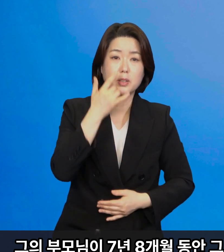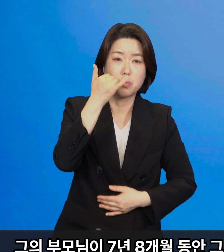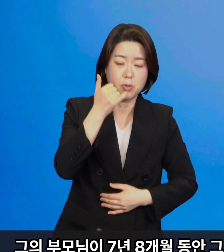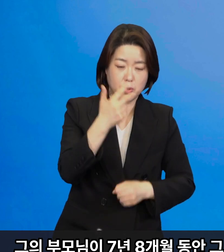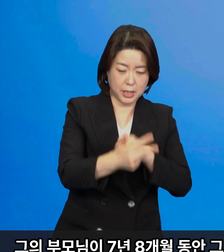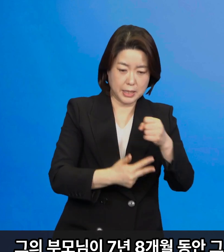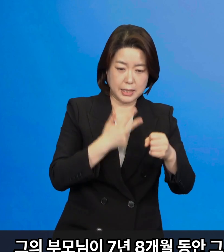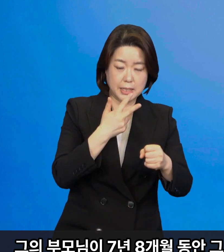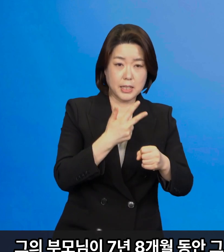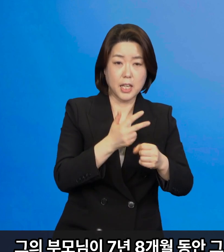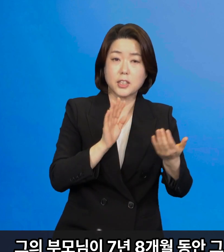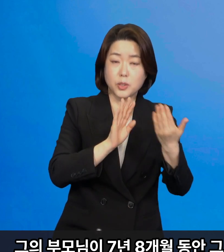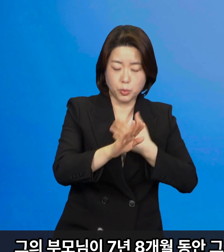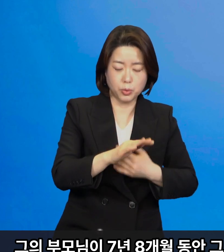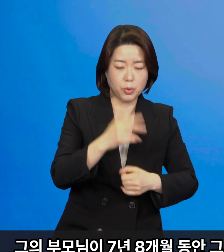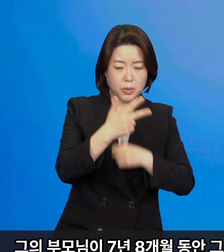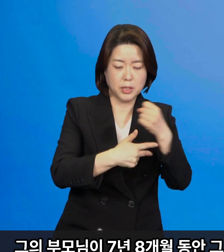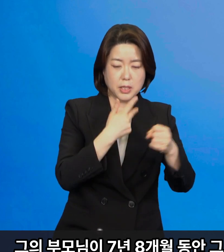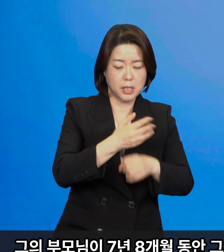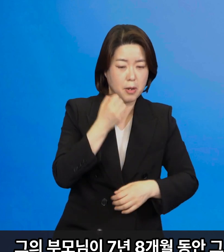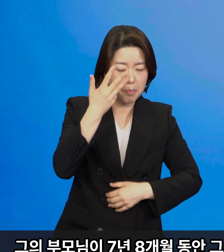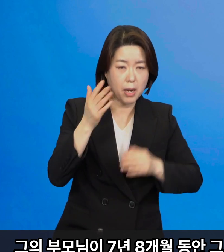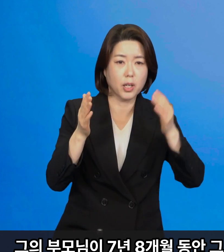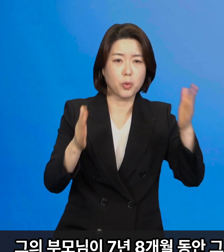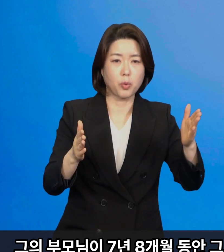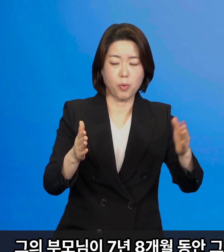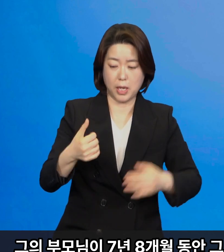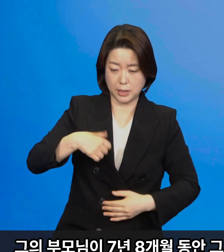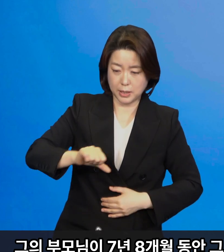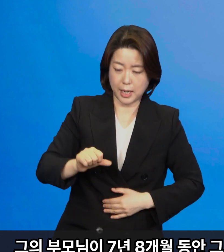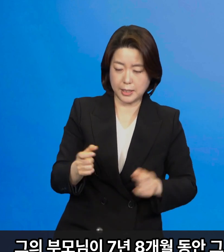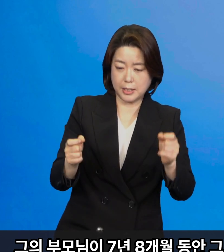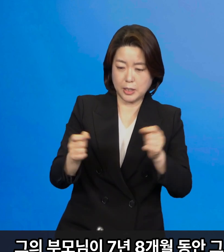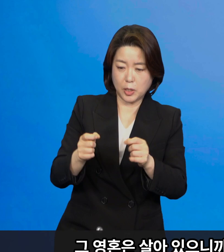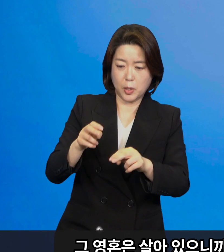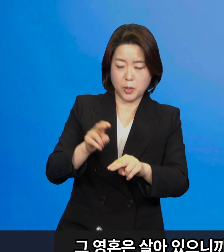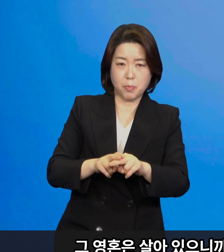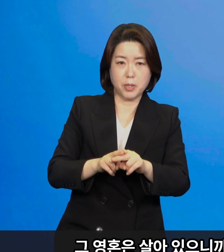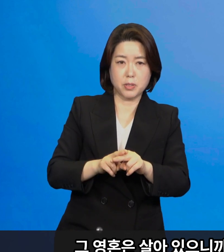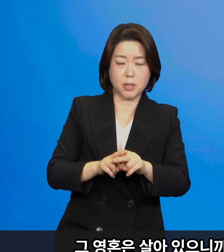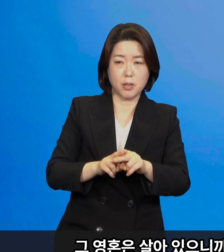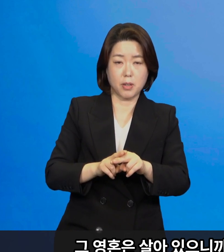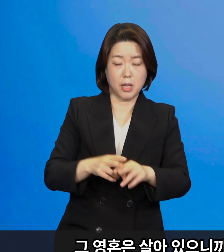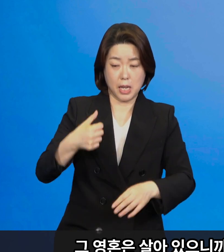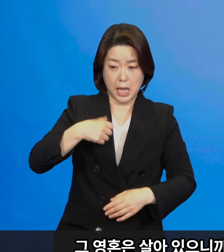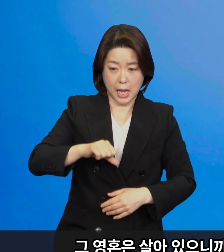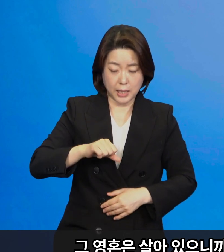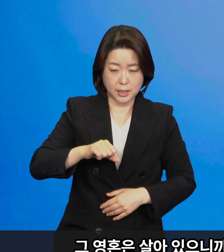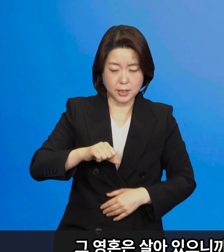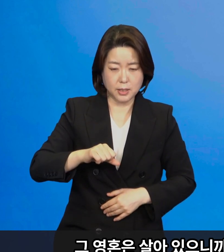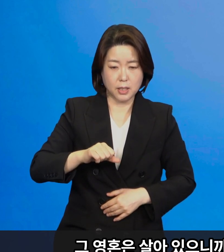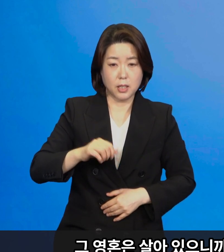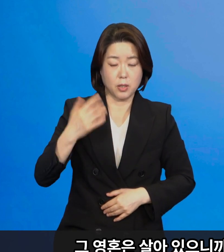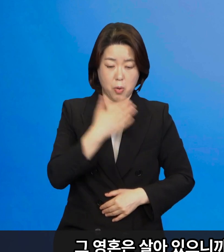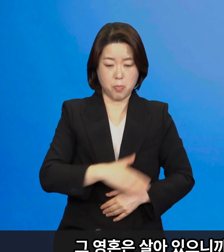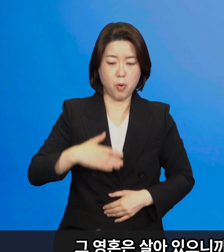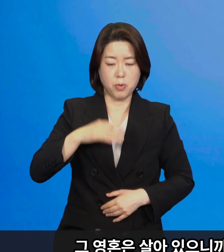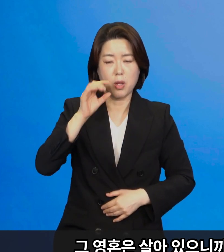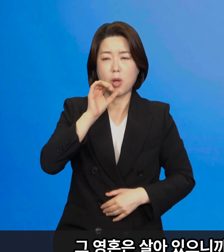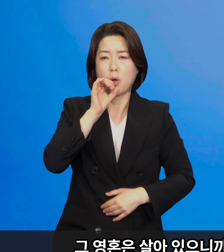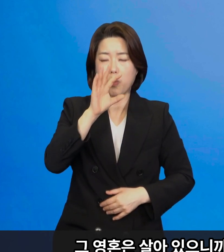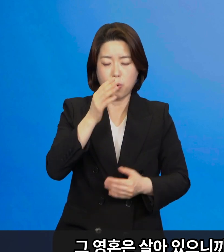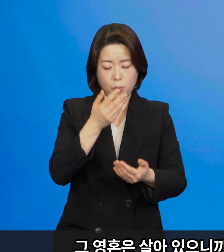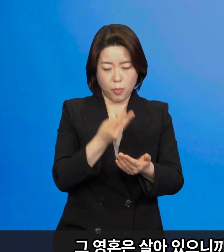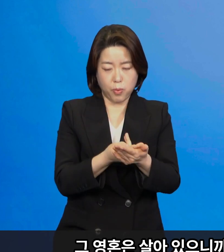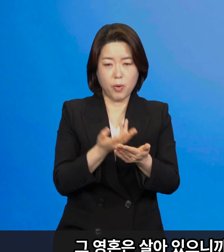7년 8개월 동안 그 아들 곁에서 아들과 의식을 잃었지만 그 영혼은 살아있으니까 아들에게